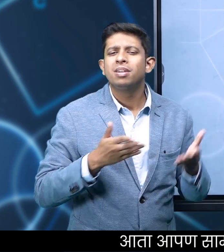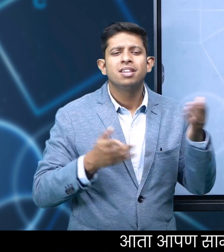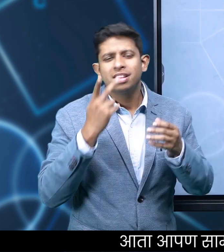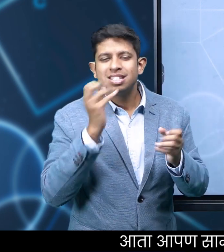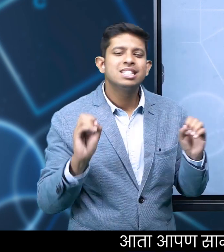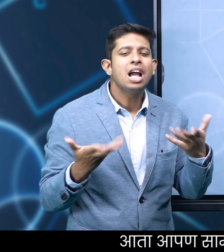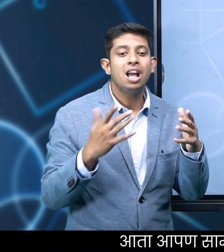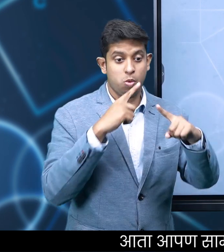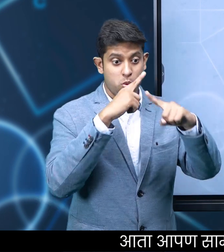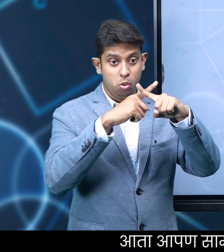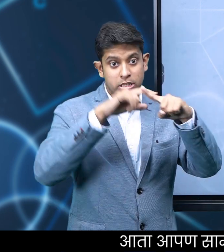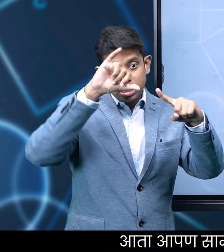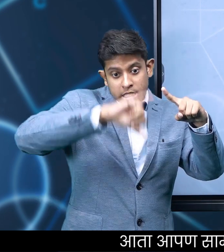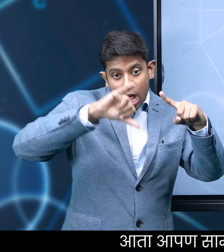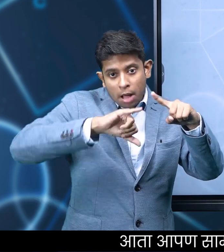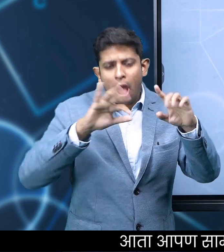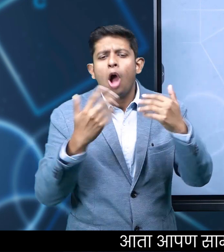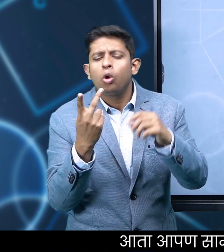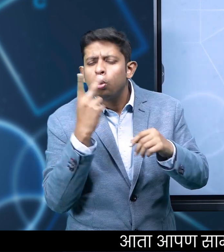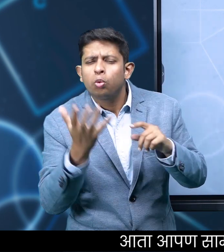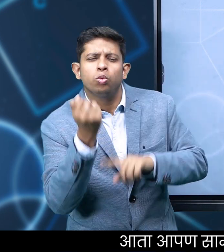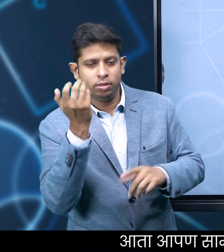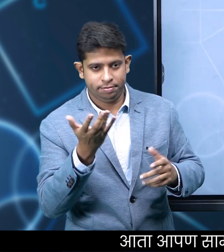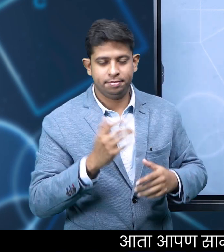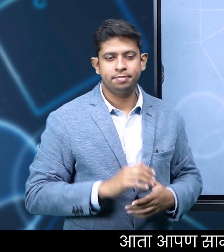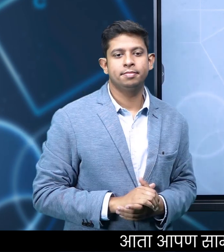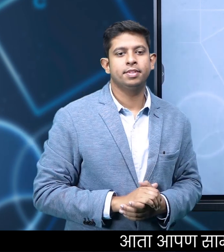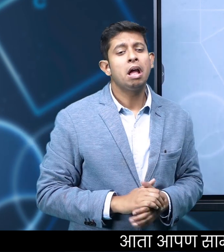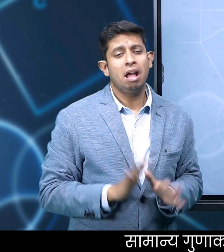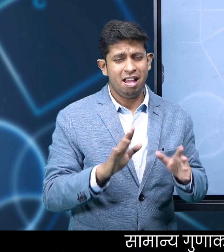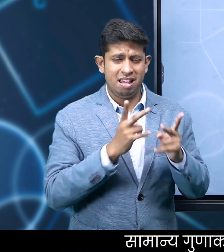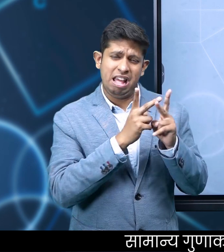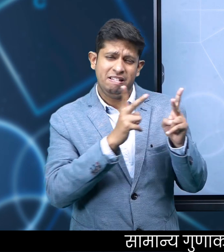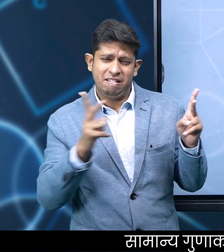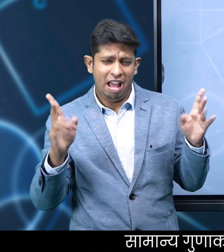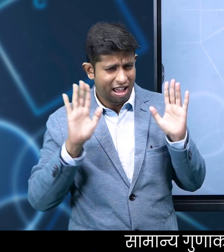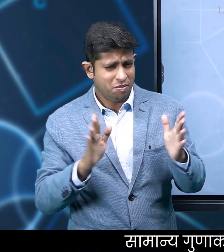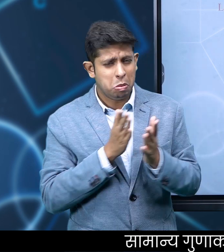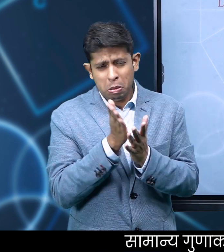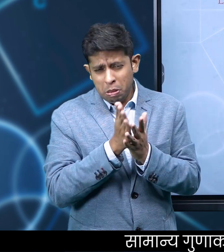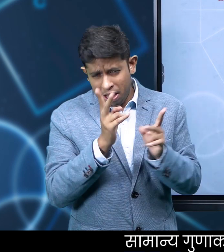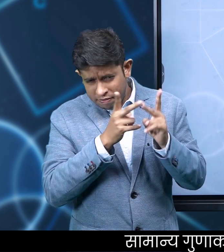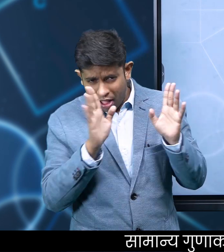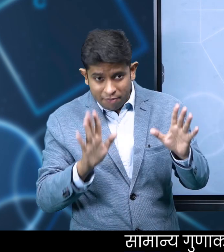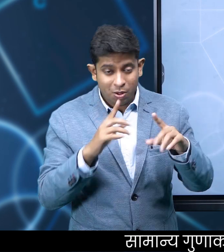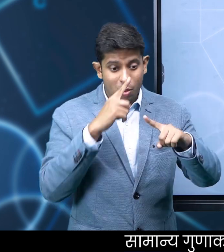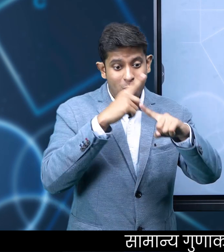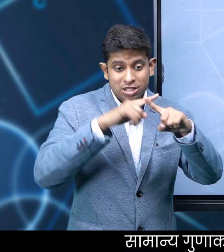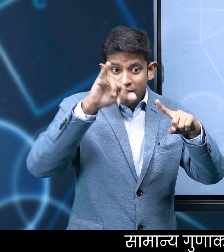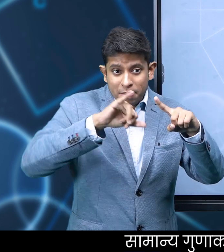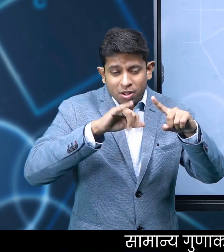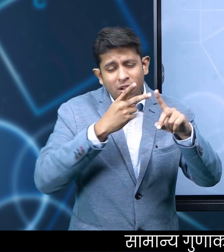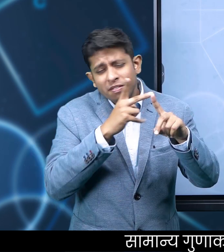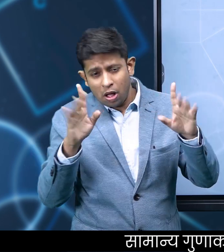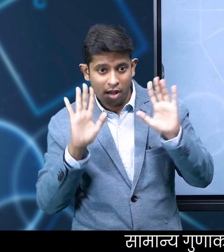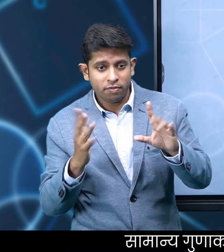आता आपण सामायिक गुणाकार कसे शोधायचे ते पाहू. सामान्य गुणाकार शोधण्याच्या विविध पद्धती आहेत.